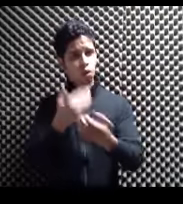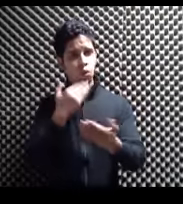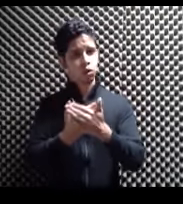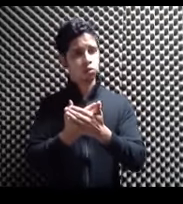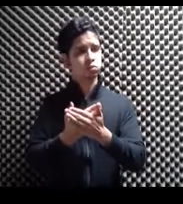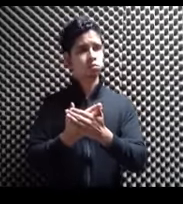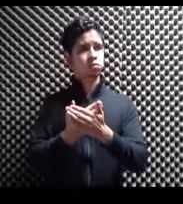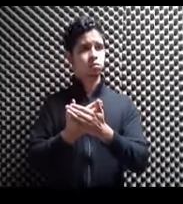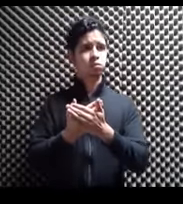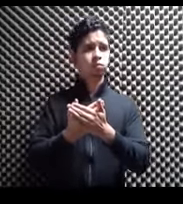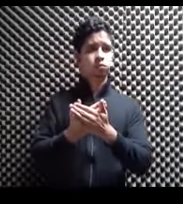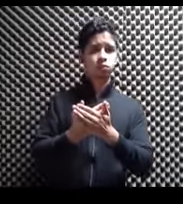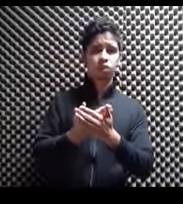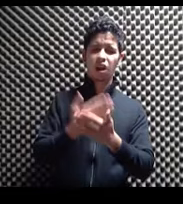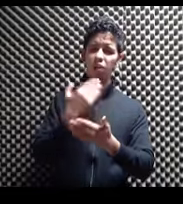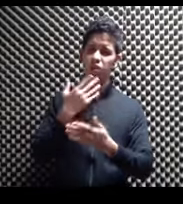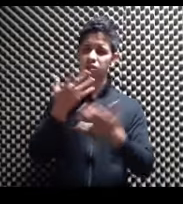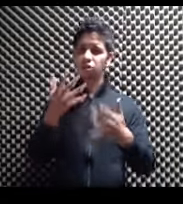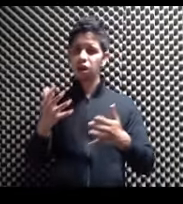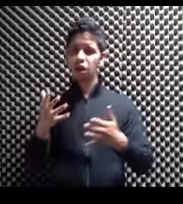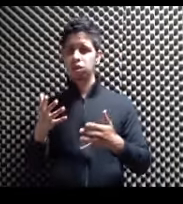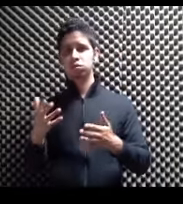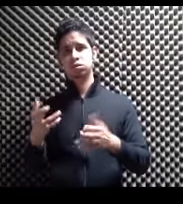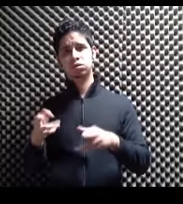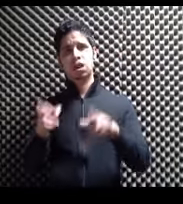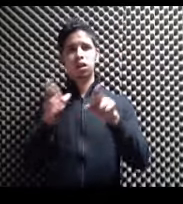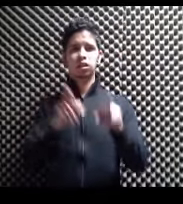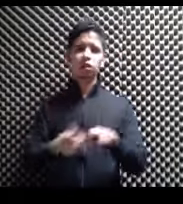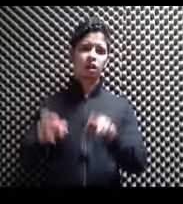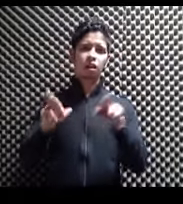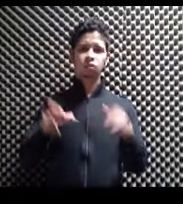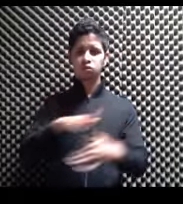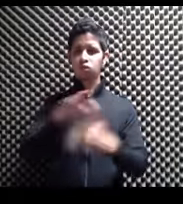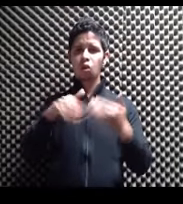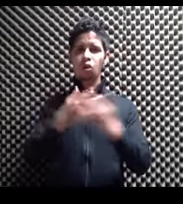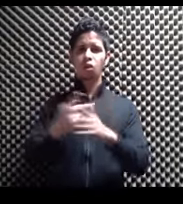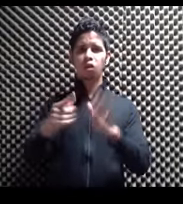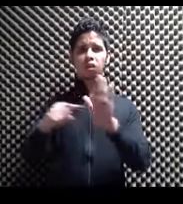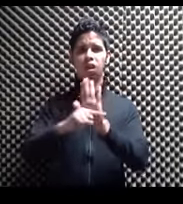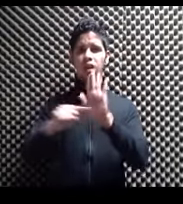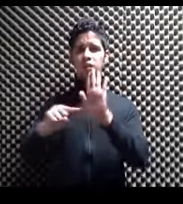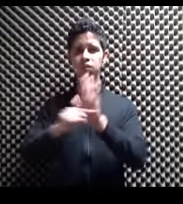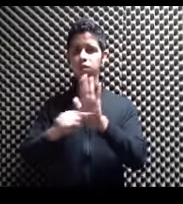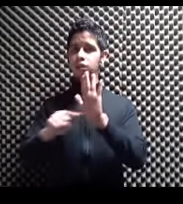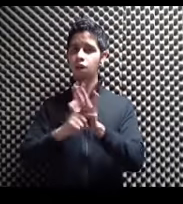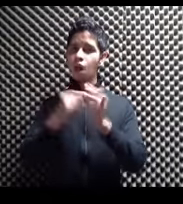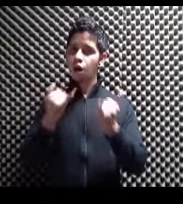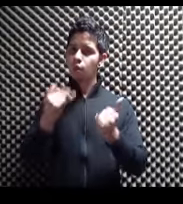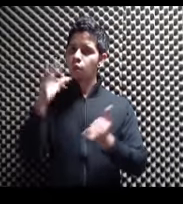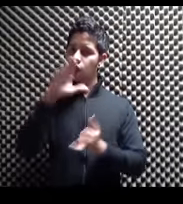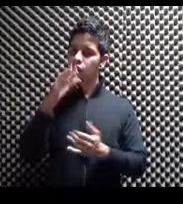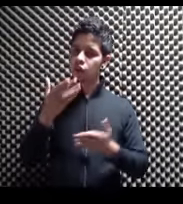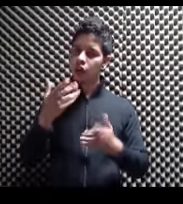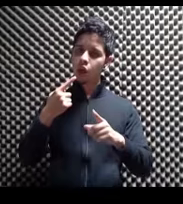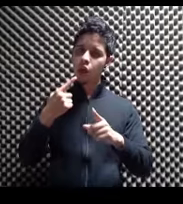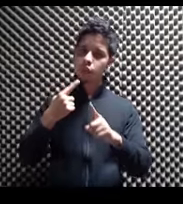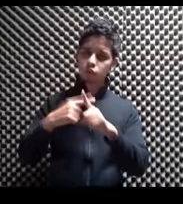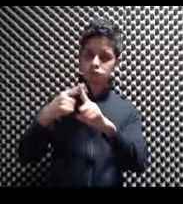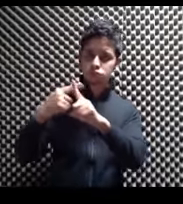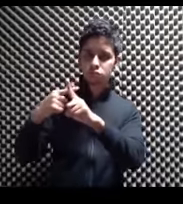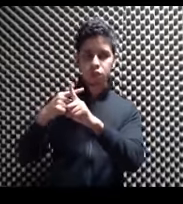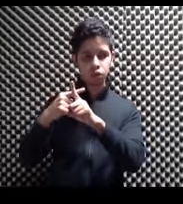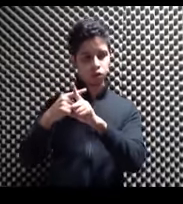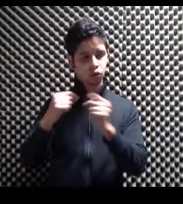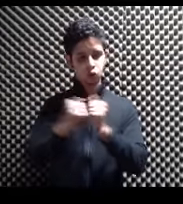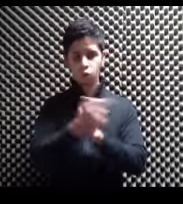de reciclar tanta cosa negativa, ¿no? Uh-huh. No tan buena. Vamos a enfocarnos en lo que realmente merece la pena, como este tipo de esfuerzo. Gracias.